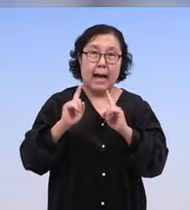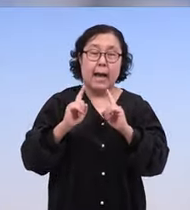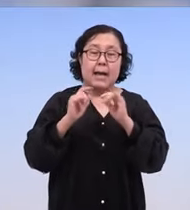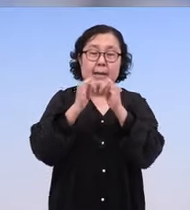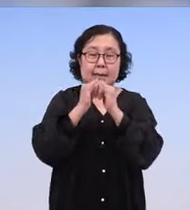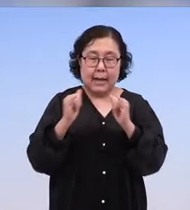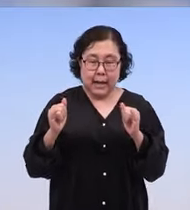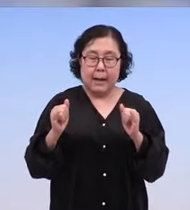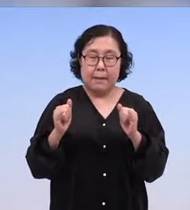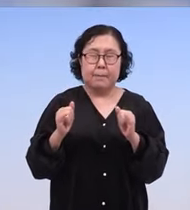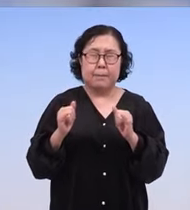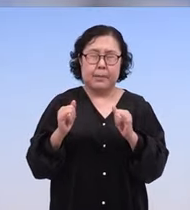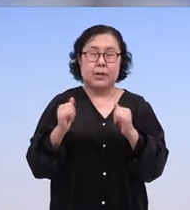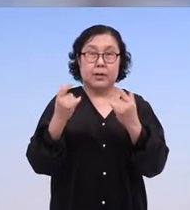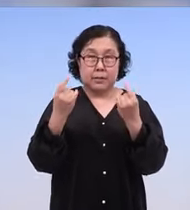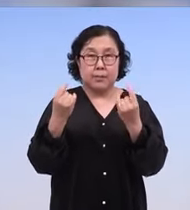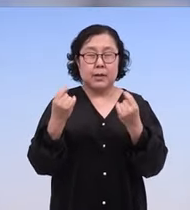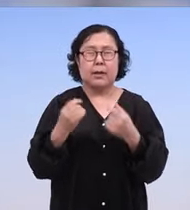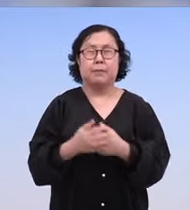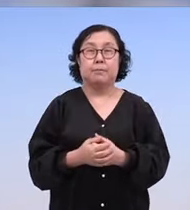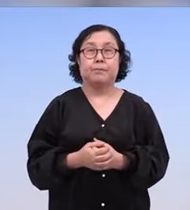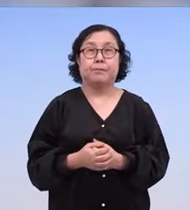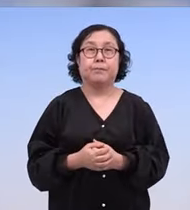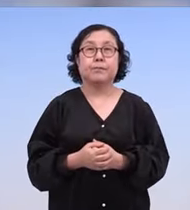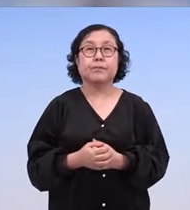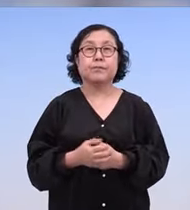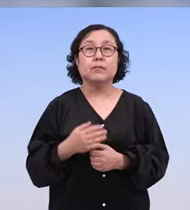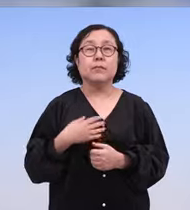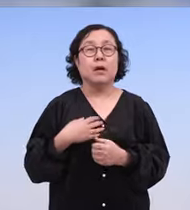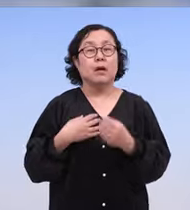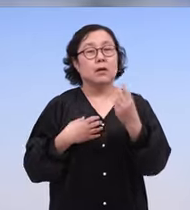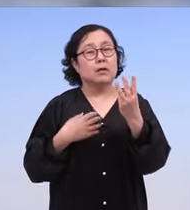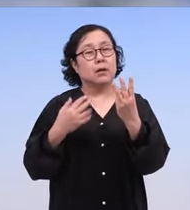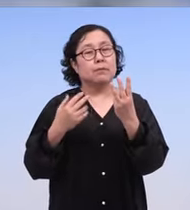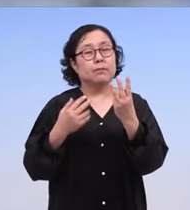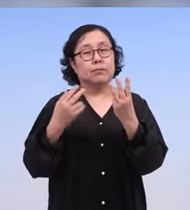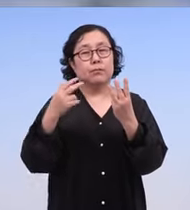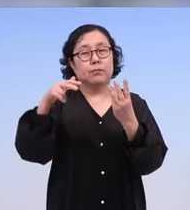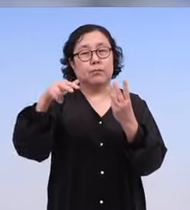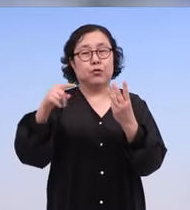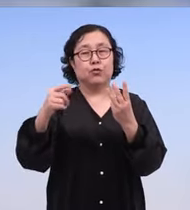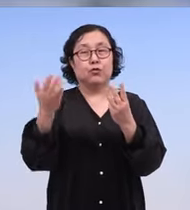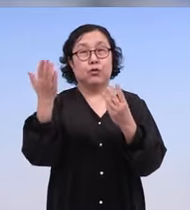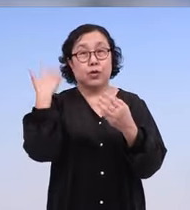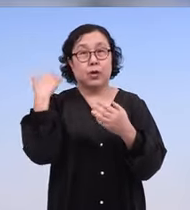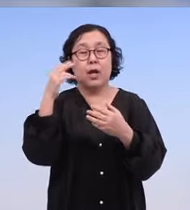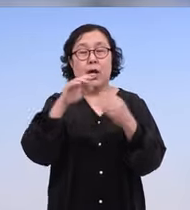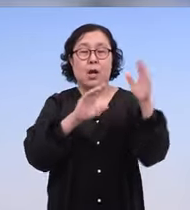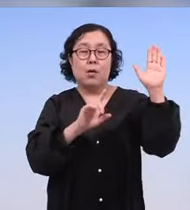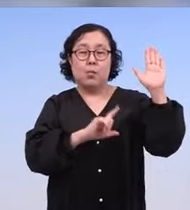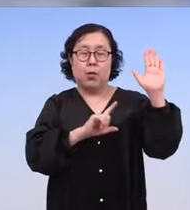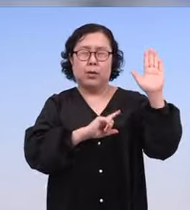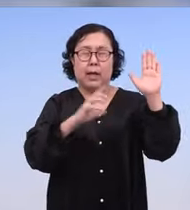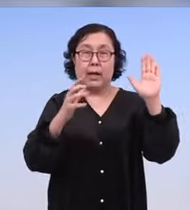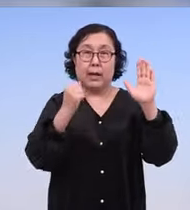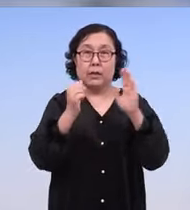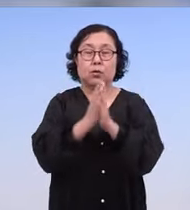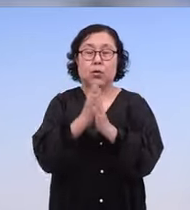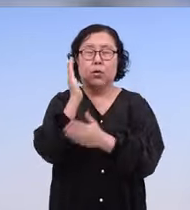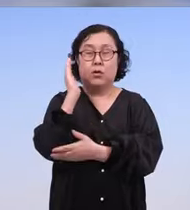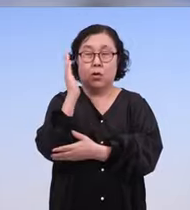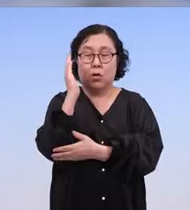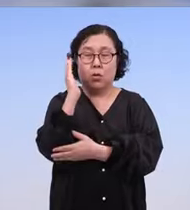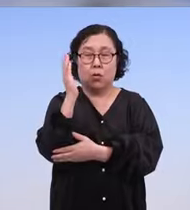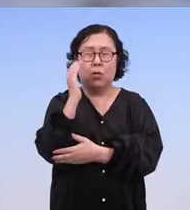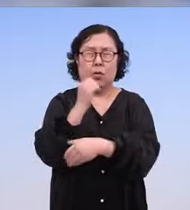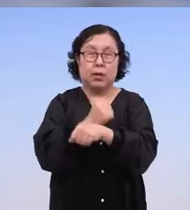그런 상태의 성도님이셨던 거예요. 제가 한 3주 전인가 모세를 가지고 설교한 적이 있지 않습니까? 그 설교에